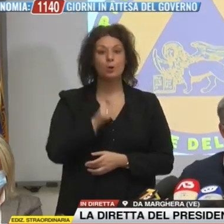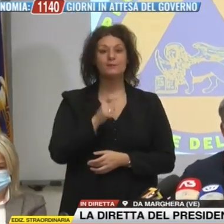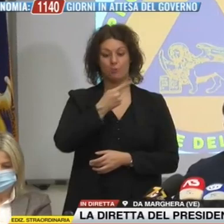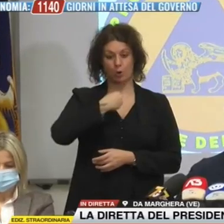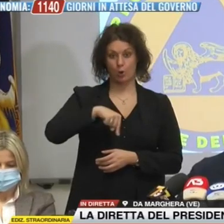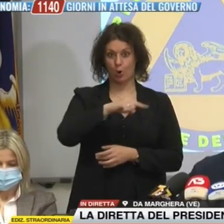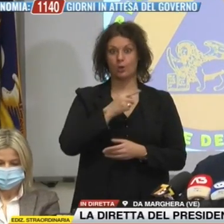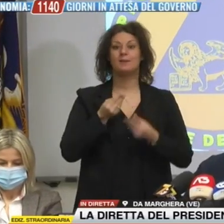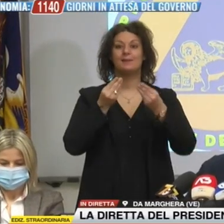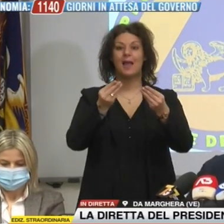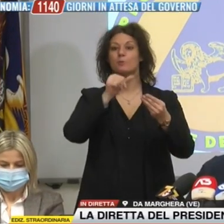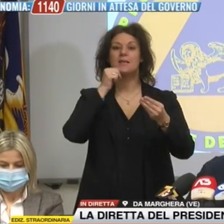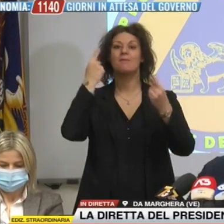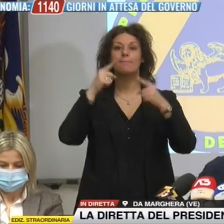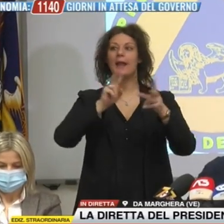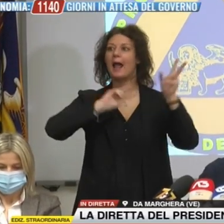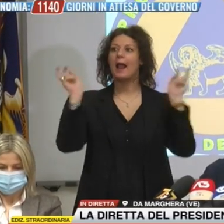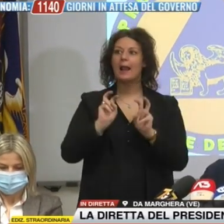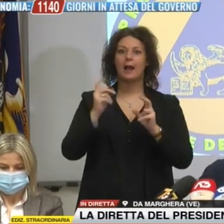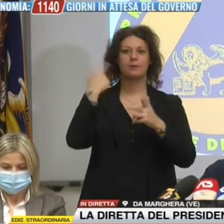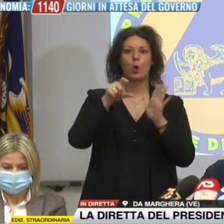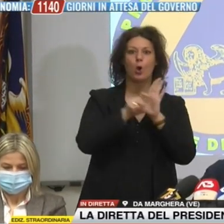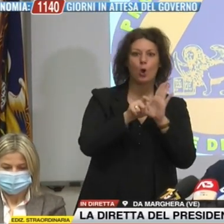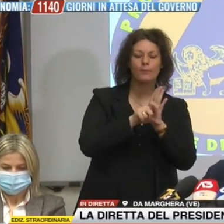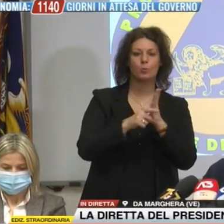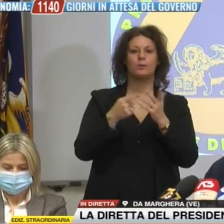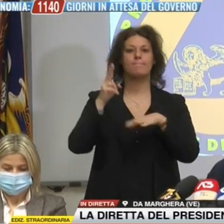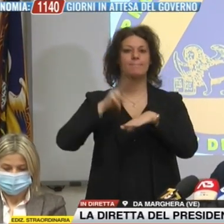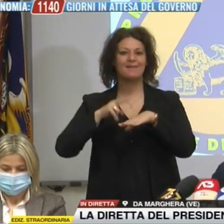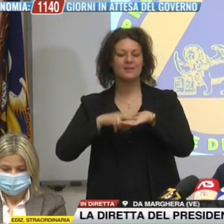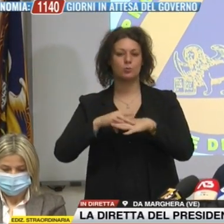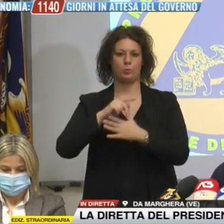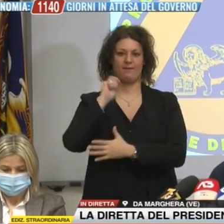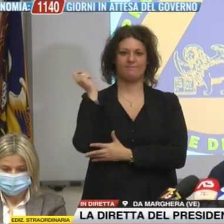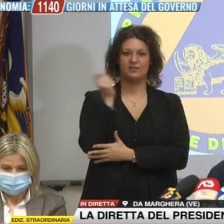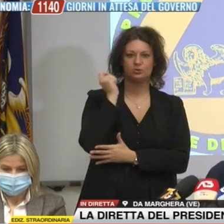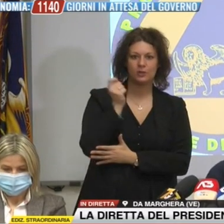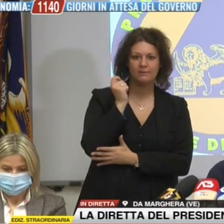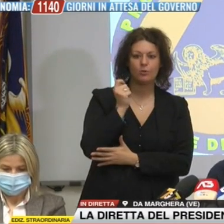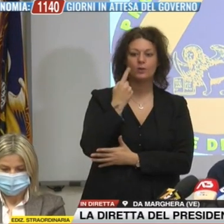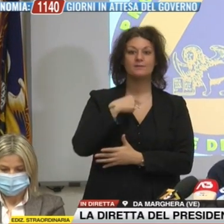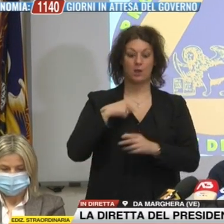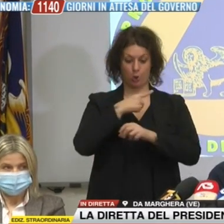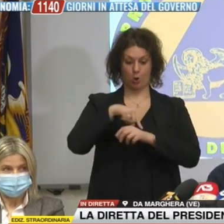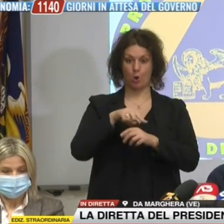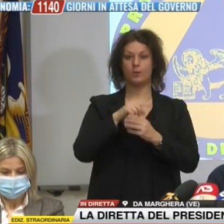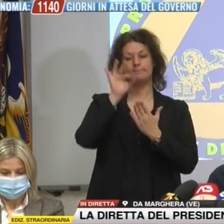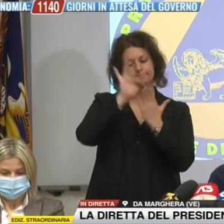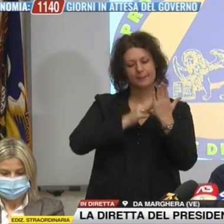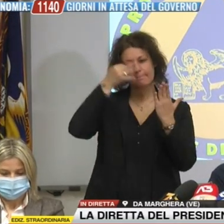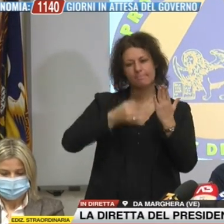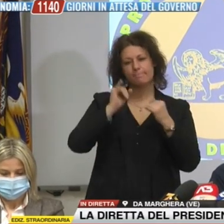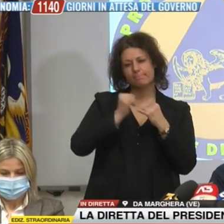le amministrazioni comunali, per le prefetture, per la protezione civile, per i vigili del fuoco, quindi sono fatte in maniera particolarmente